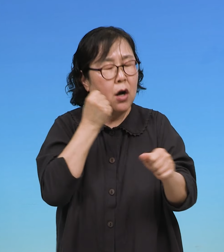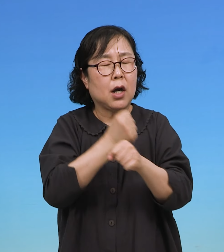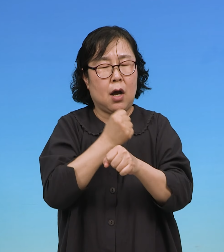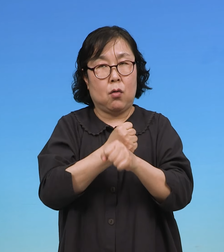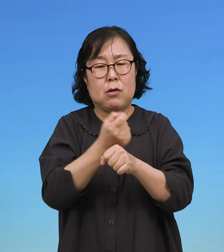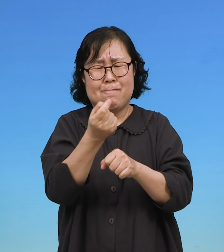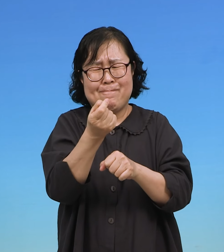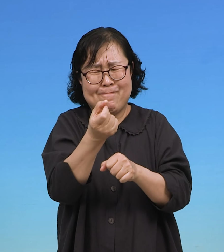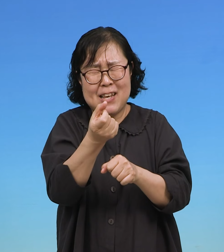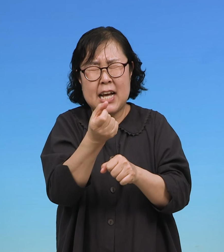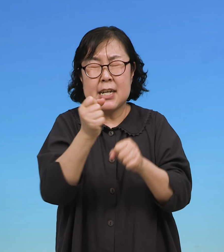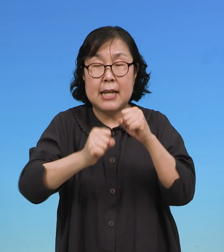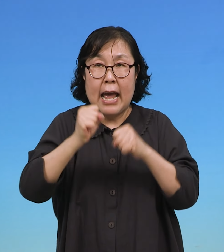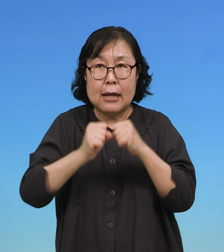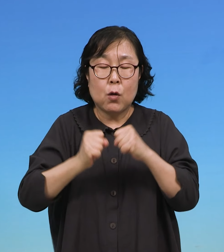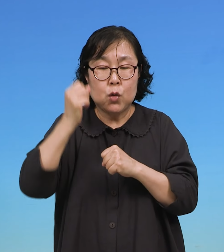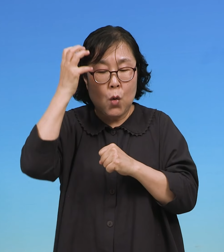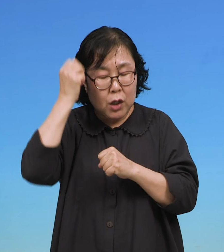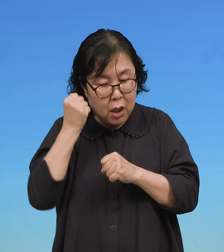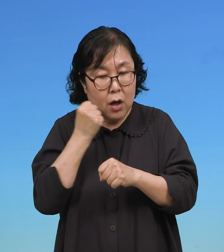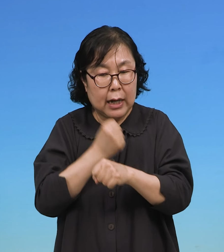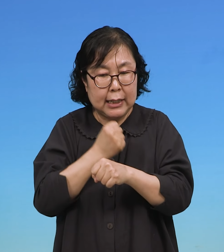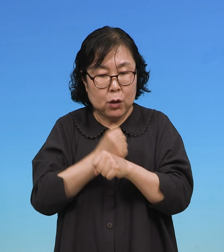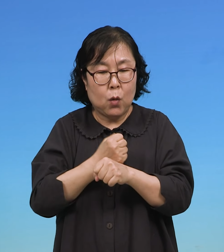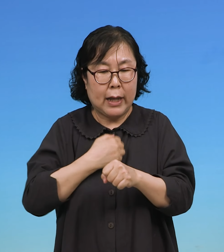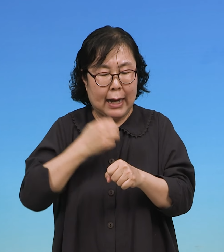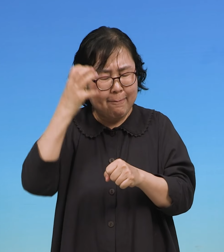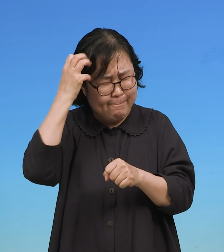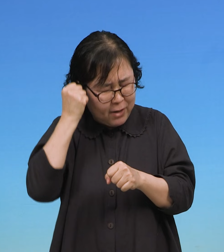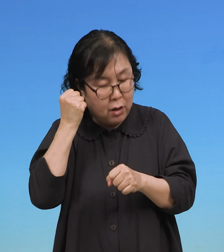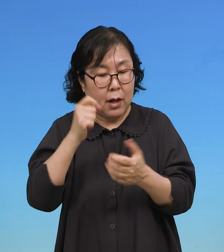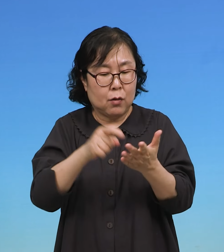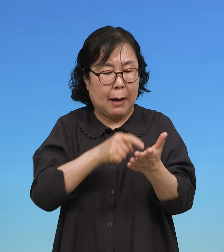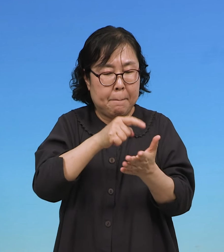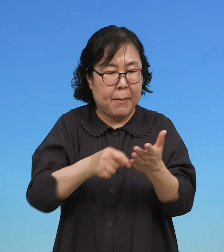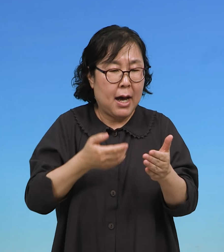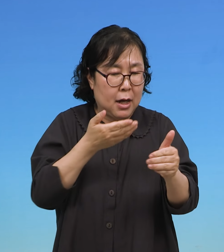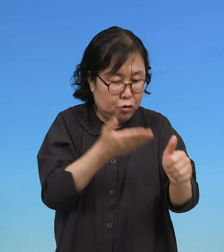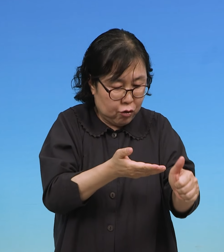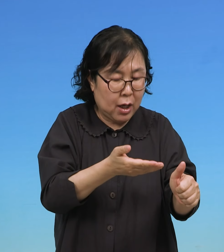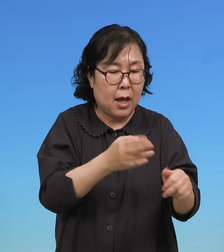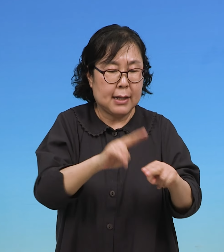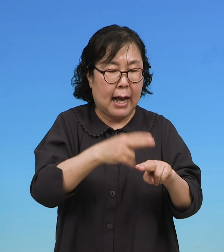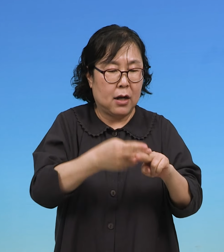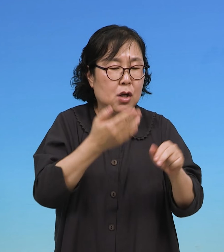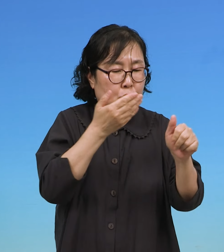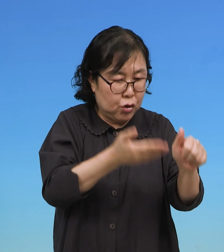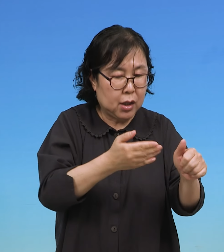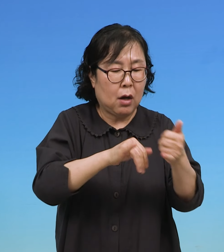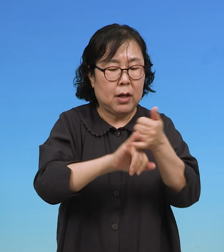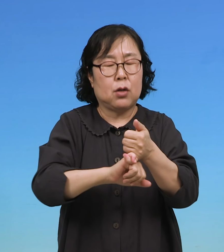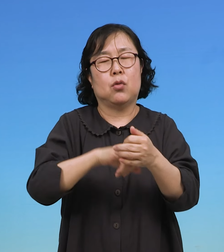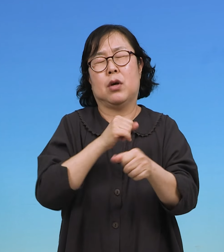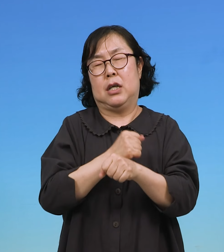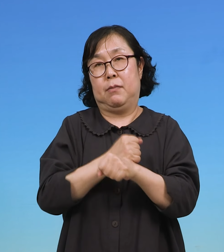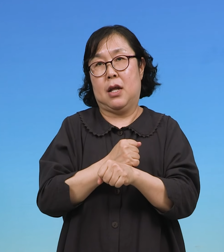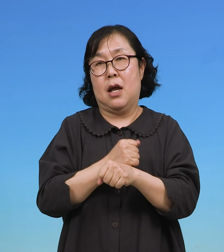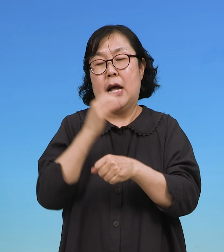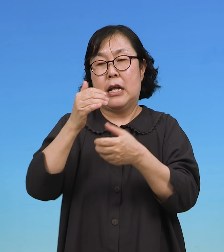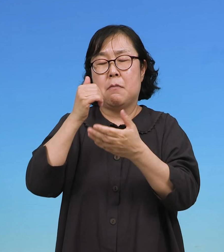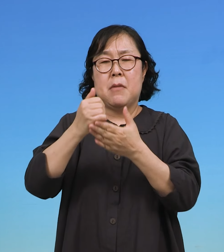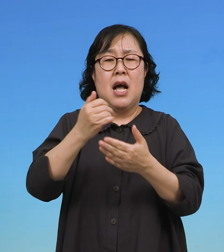이것조차도 기억하시고 내가 잊지 않고 내가 보상하겠다는 하나님이세요. 우리 하나님은 막